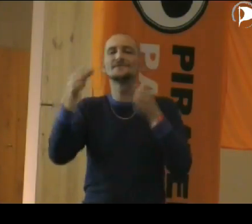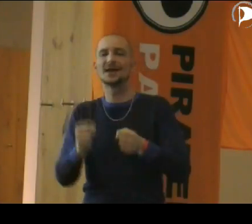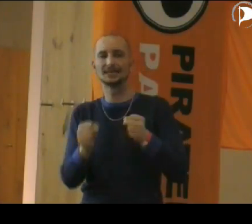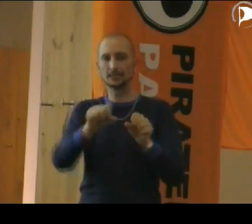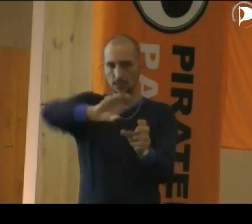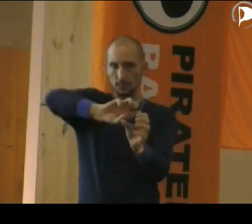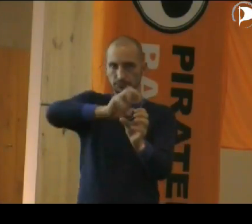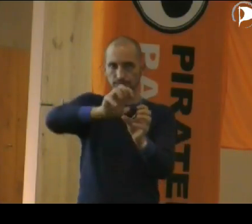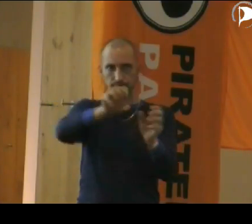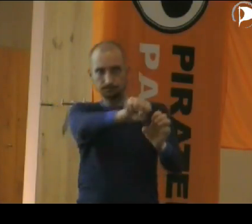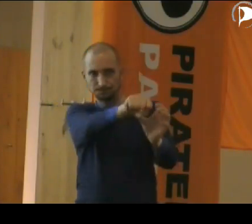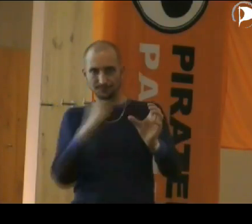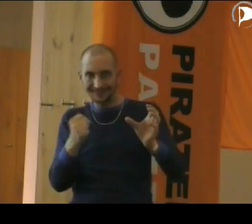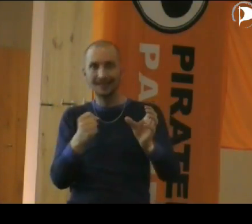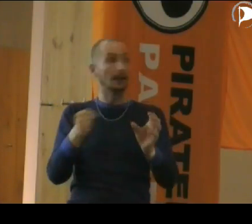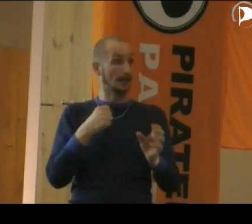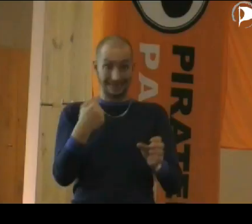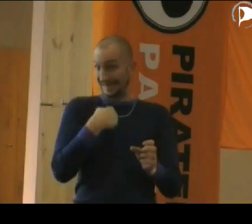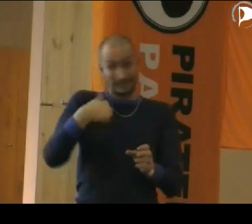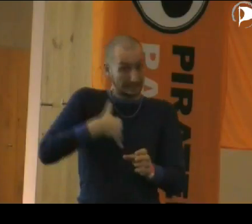ist nicht bekannt